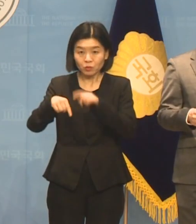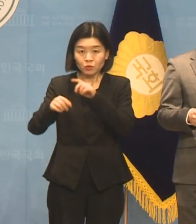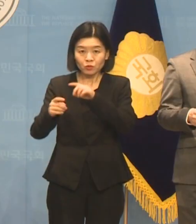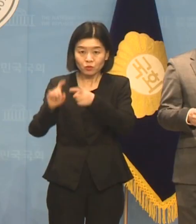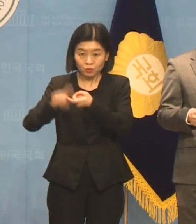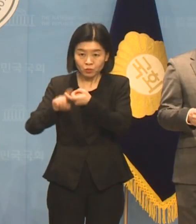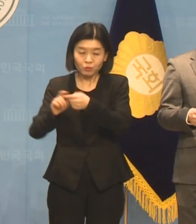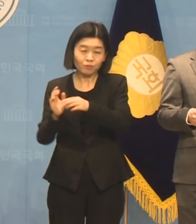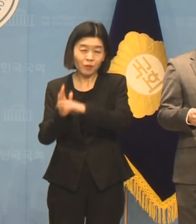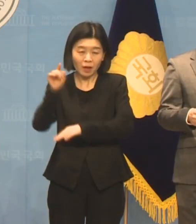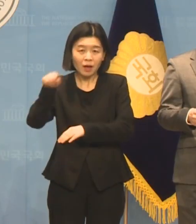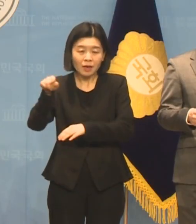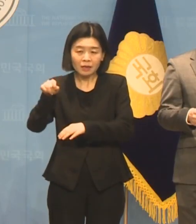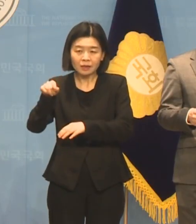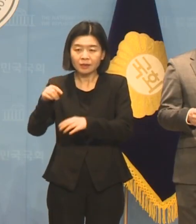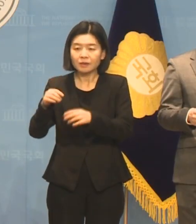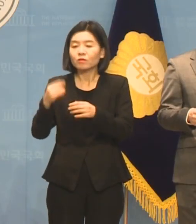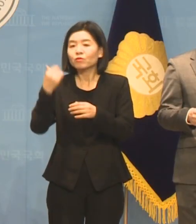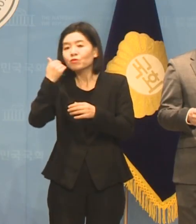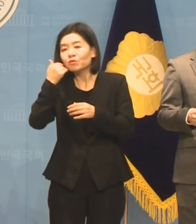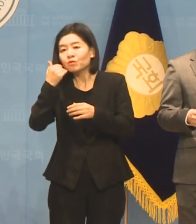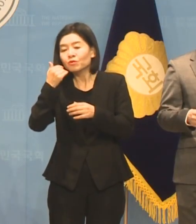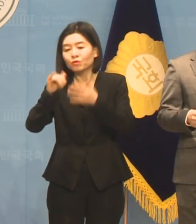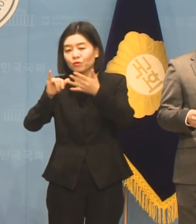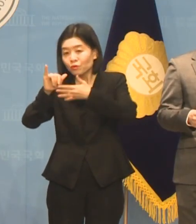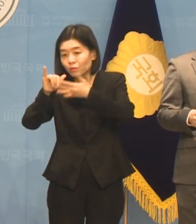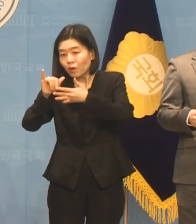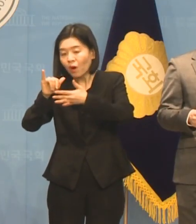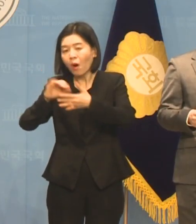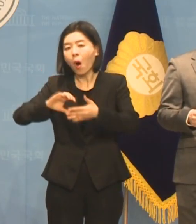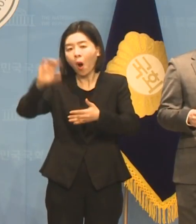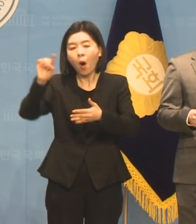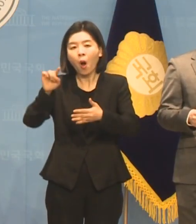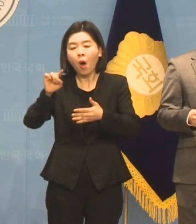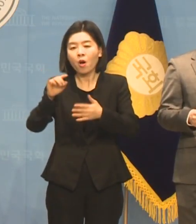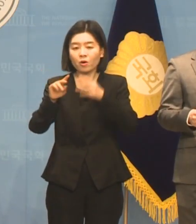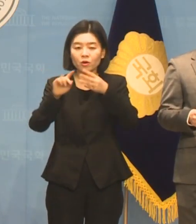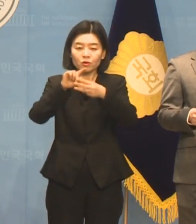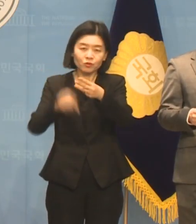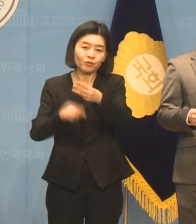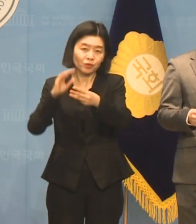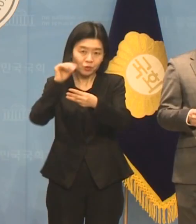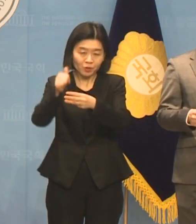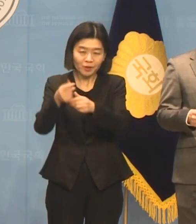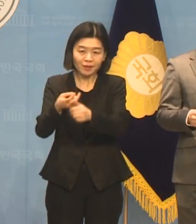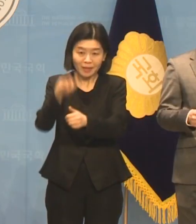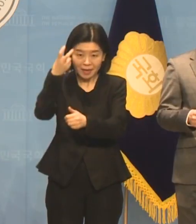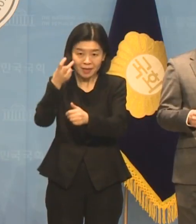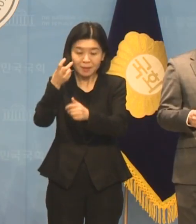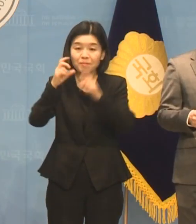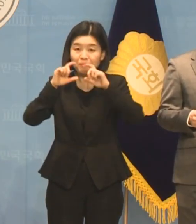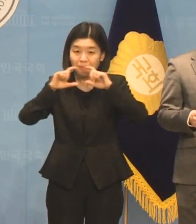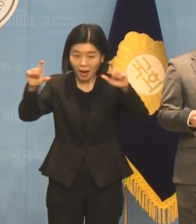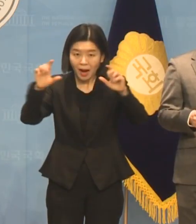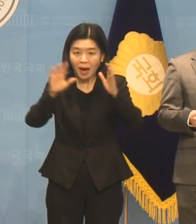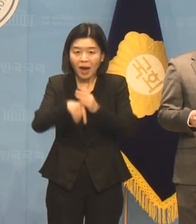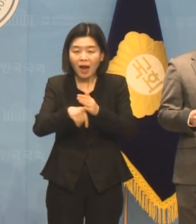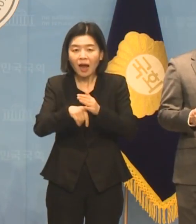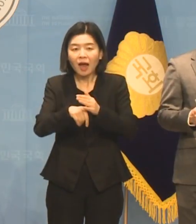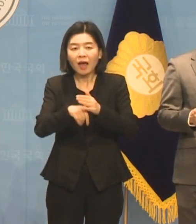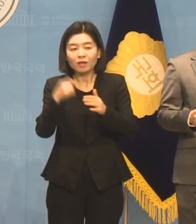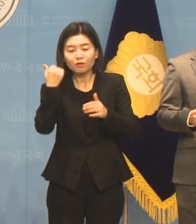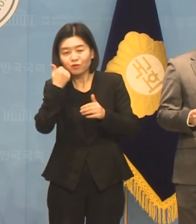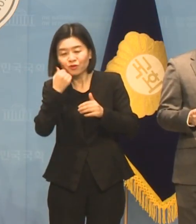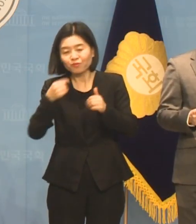고발건입니다. 허위조작 감시단은 지난 3월 14일 극우 성향 유튜버가 윤석열 대통령 탄핵 인용 시 몇몇 죽이고